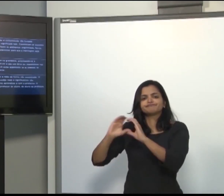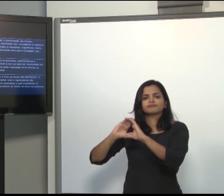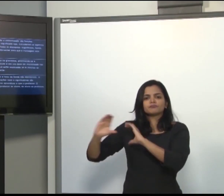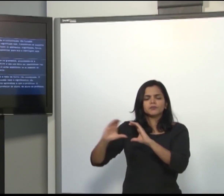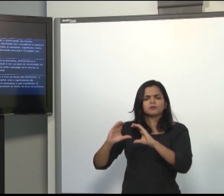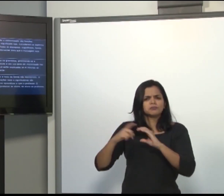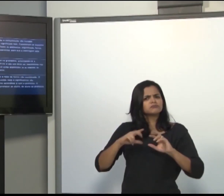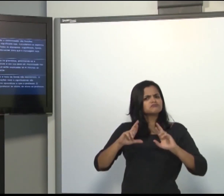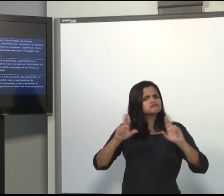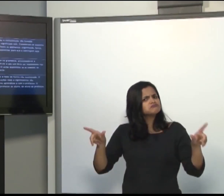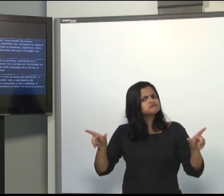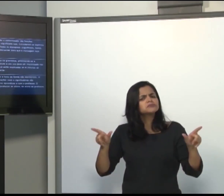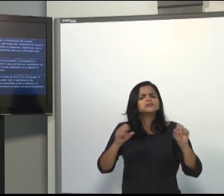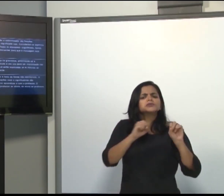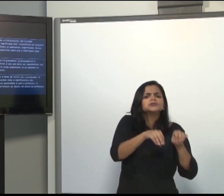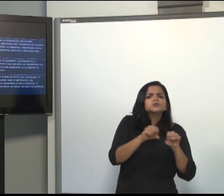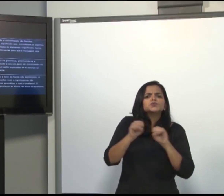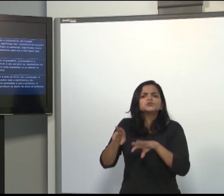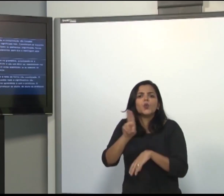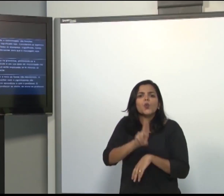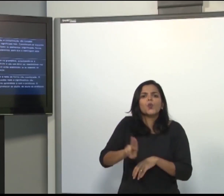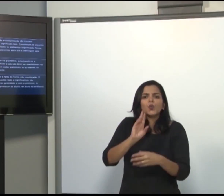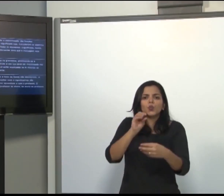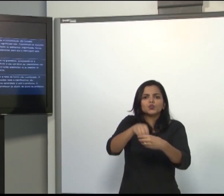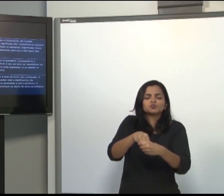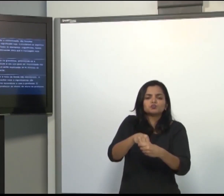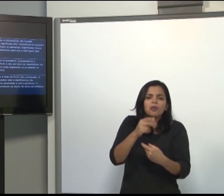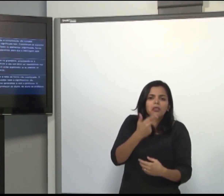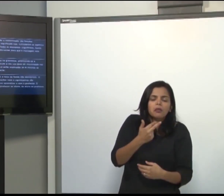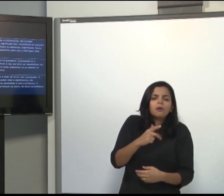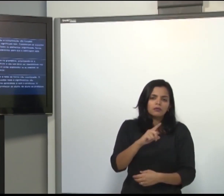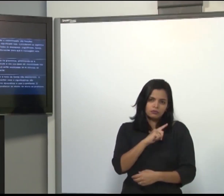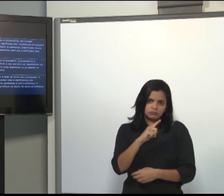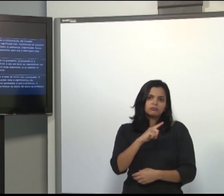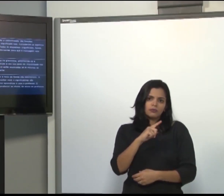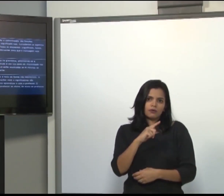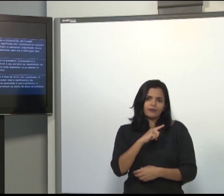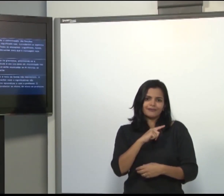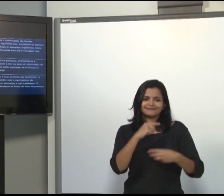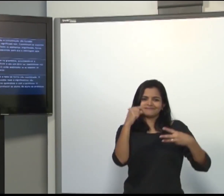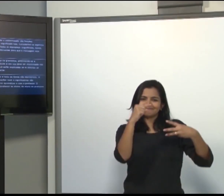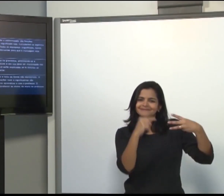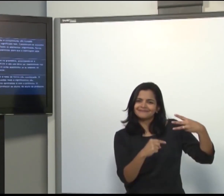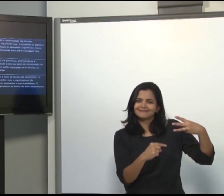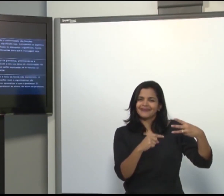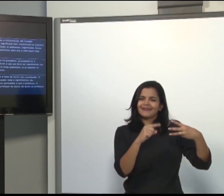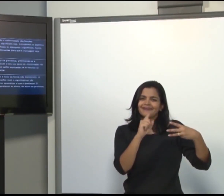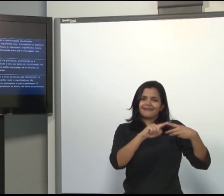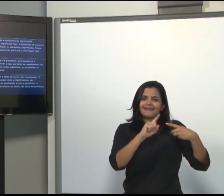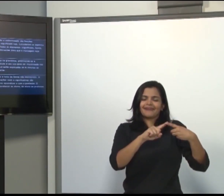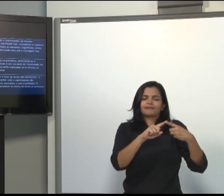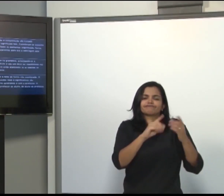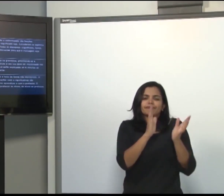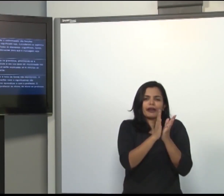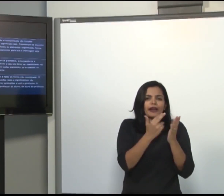Temos uma coluna com foco na abordagem gramatical e outra na comunicativa, que